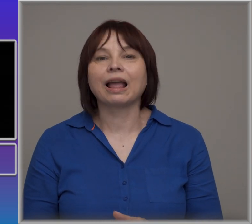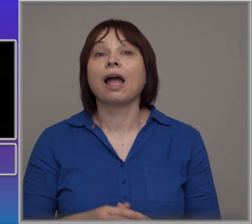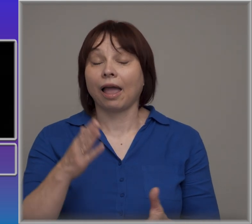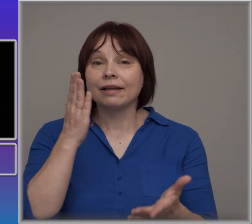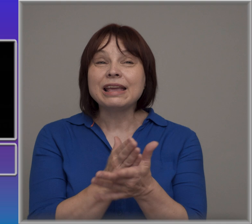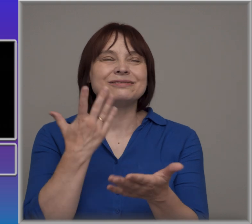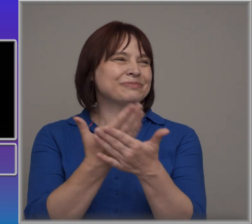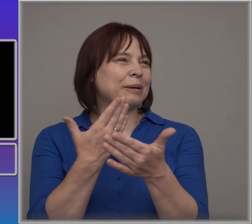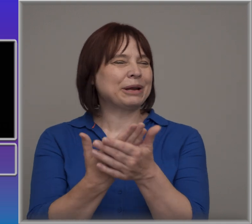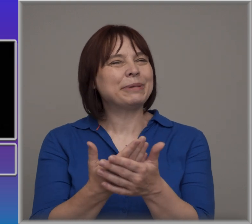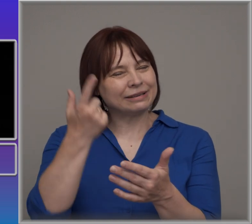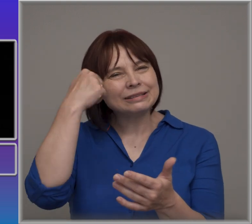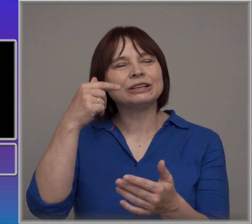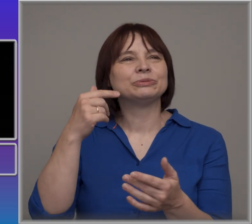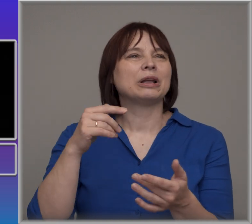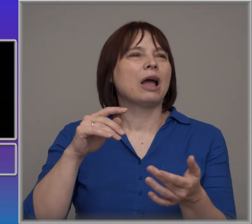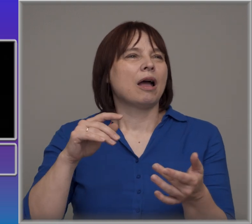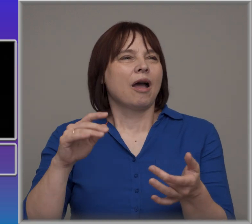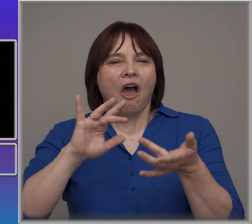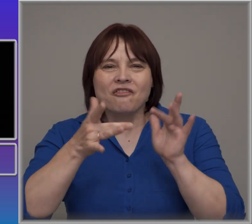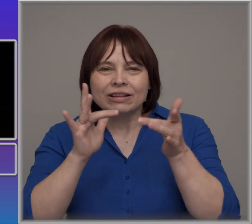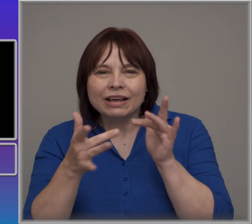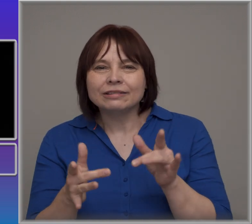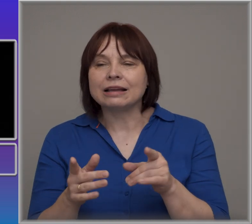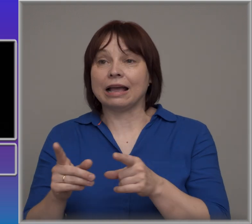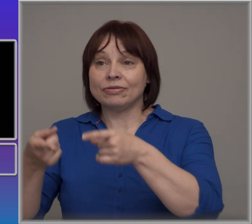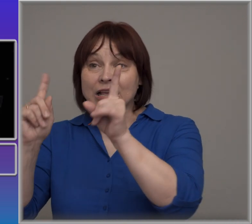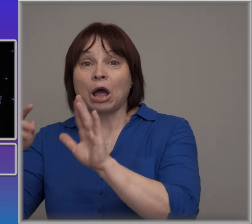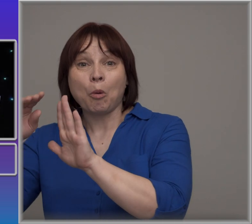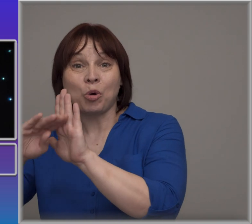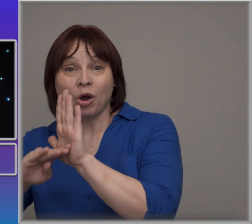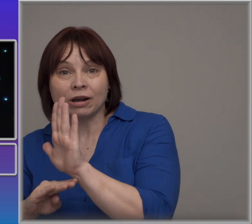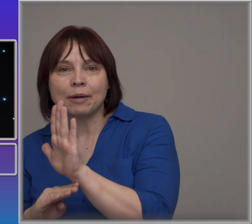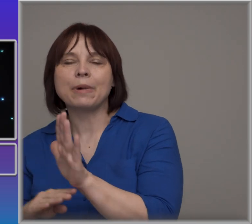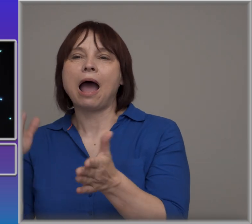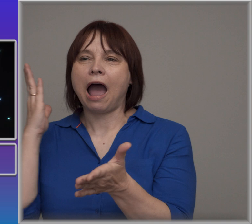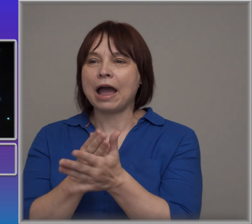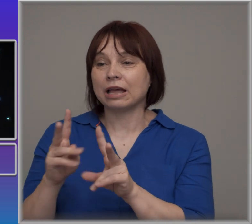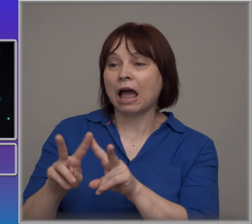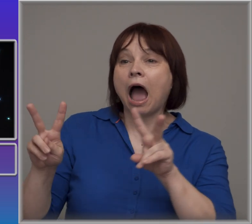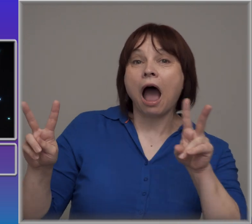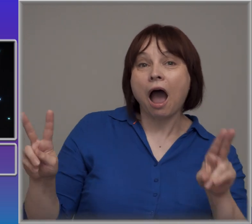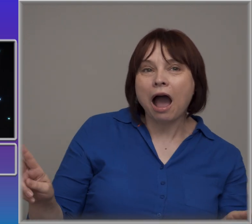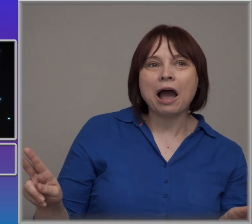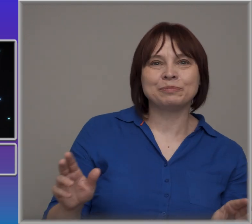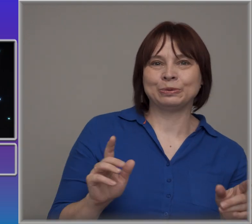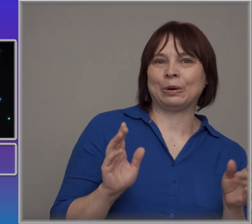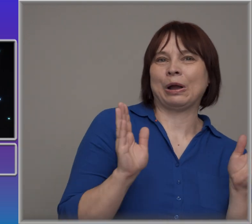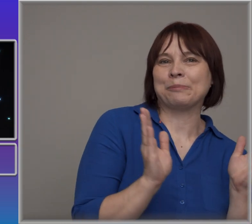словами. Дело в том, что образ – это демо, а целем – это